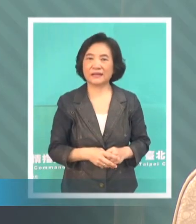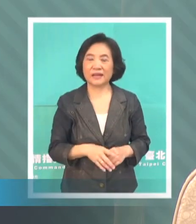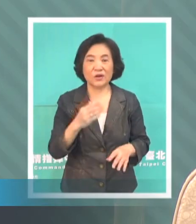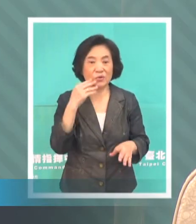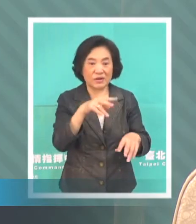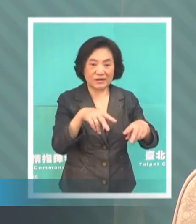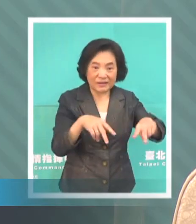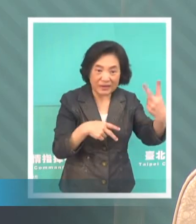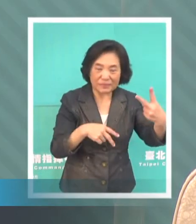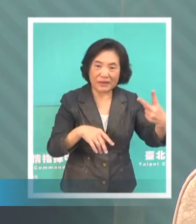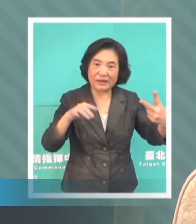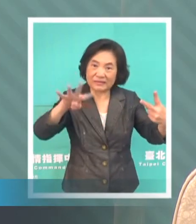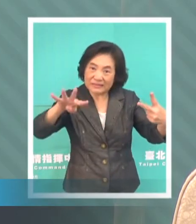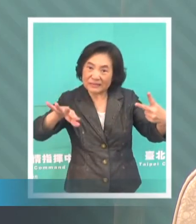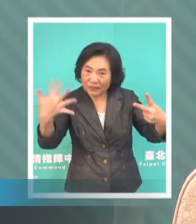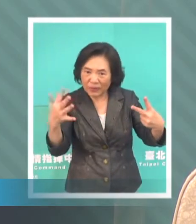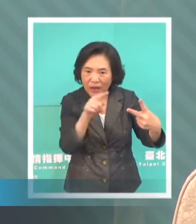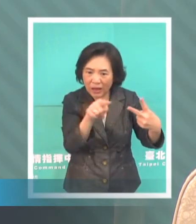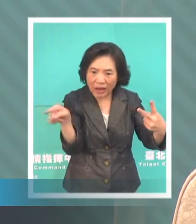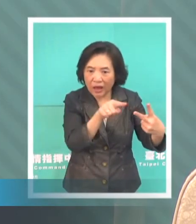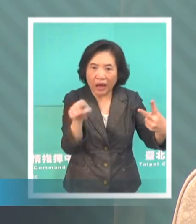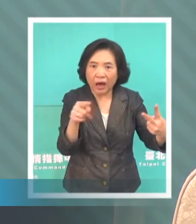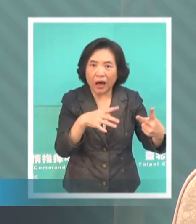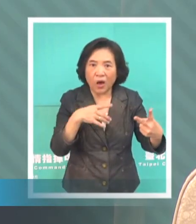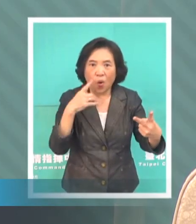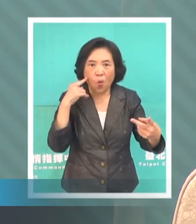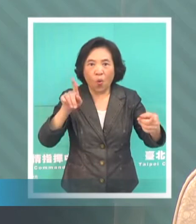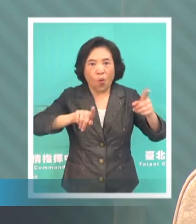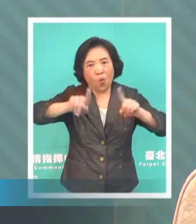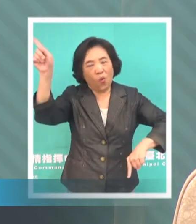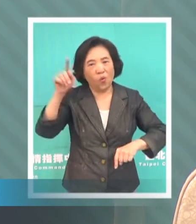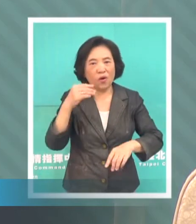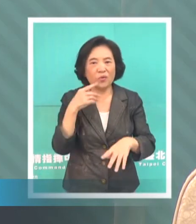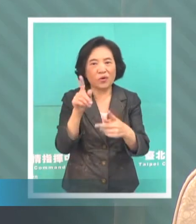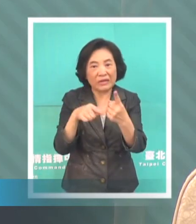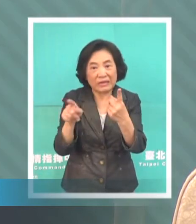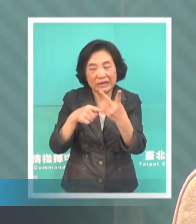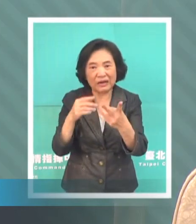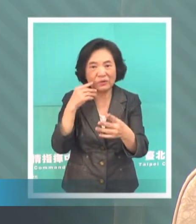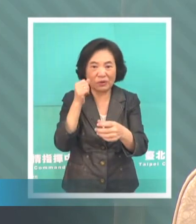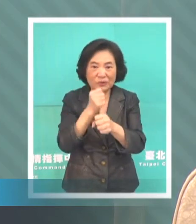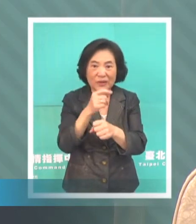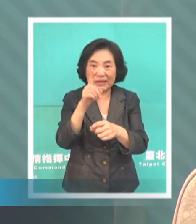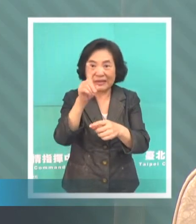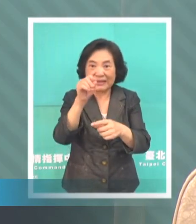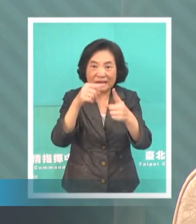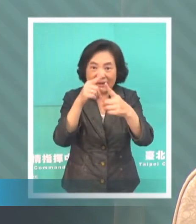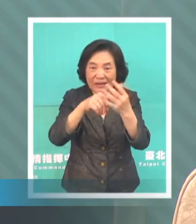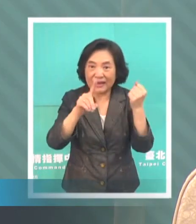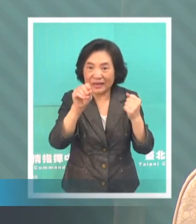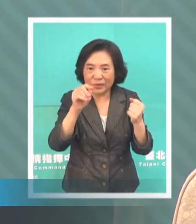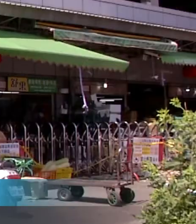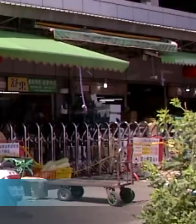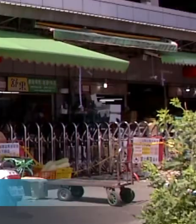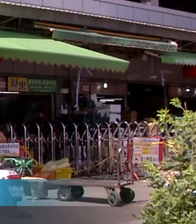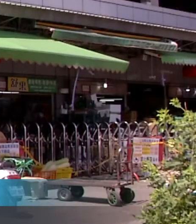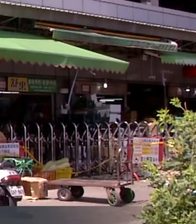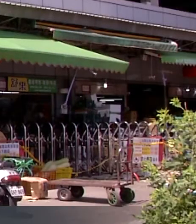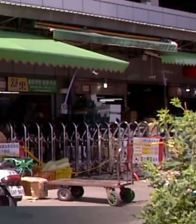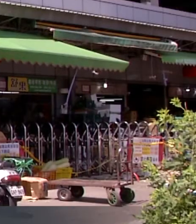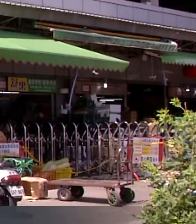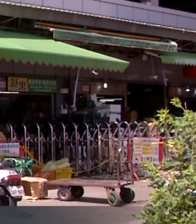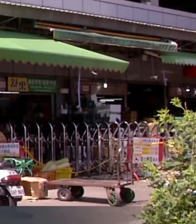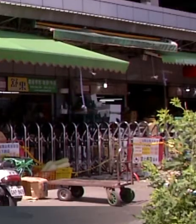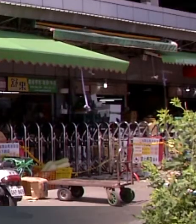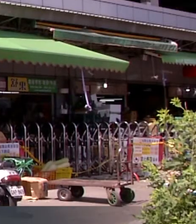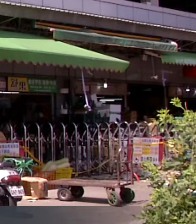从200块变4500，这个做一个两个就算了，要做10000个哦，哇，这个价钱差很多。 另外，北市